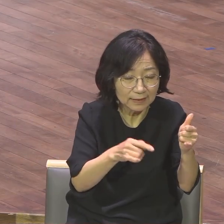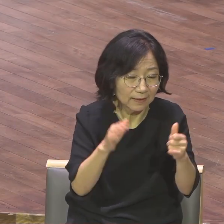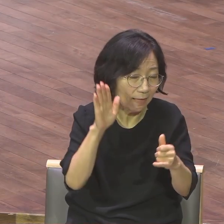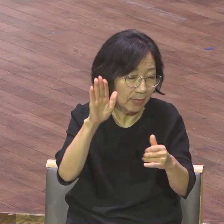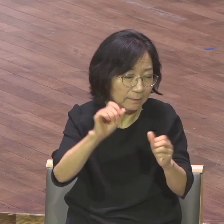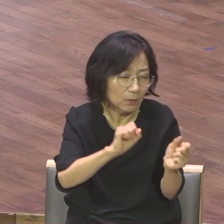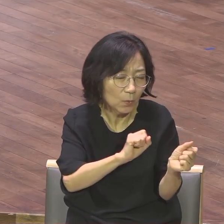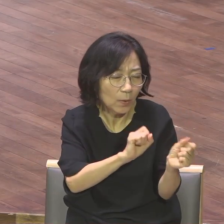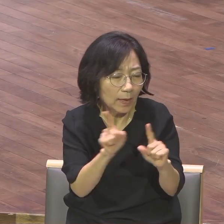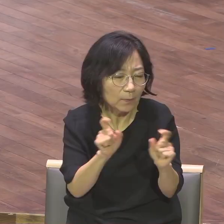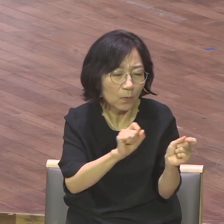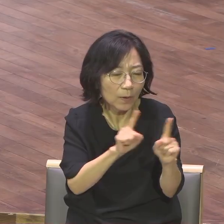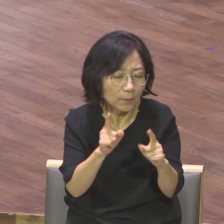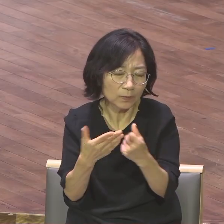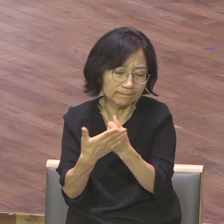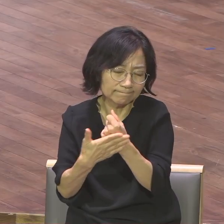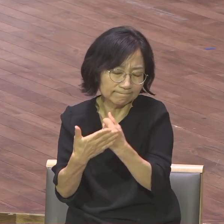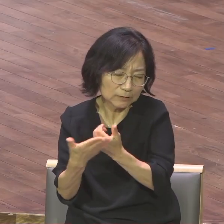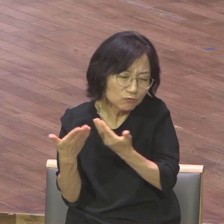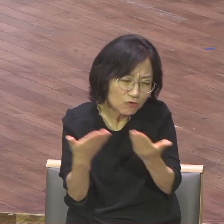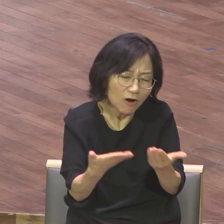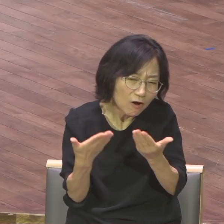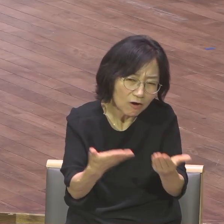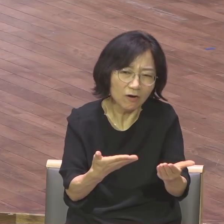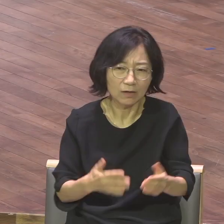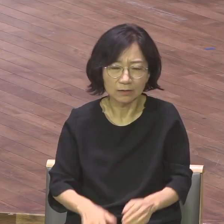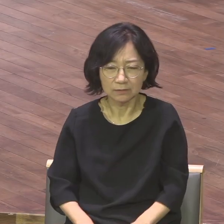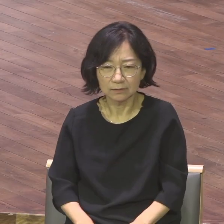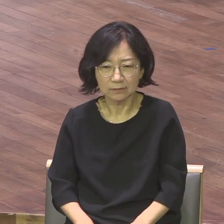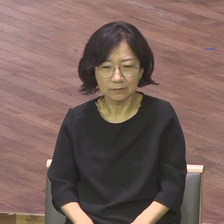회복의 은혜가 임할 수 있다는 사실을